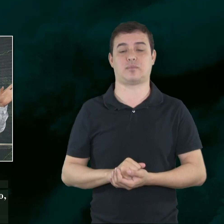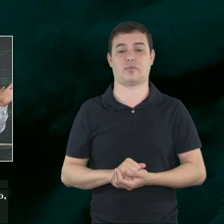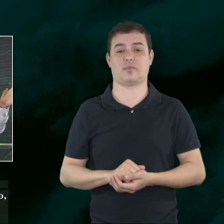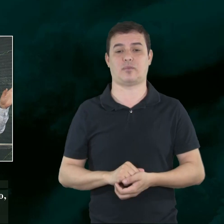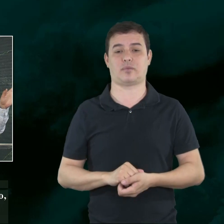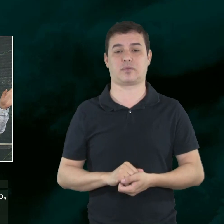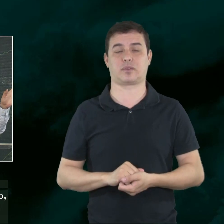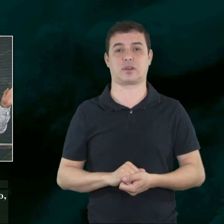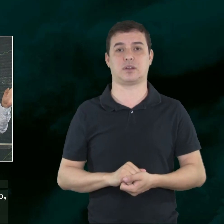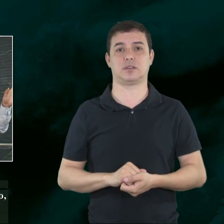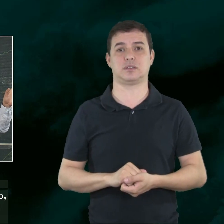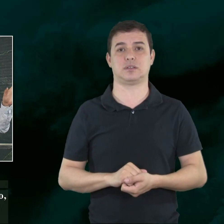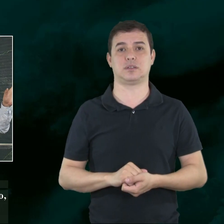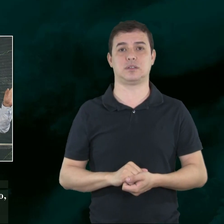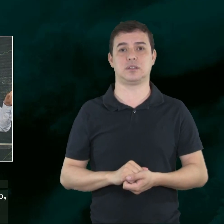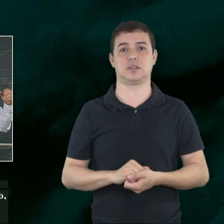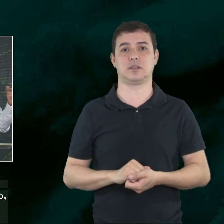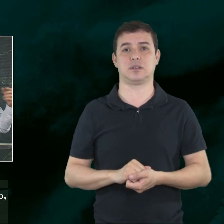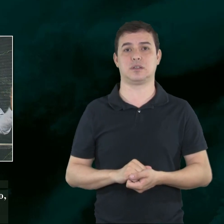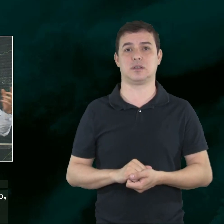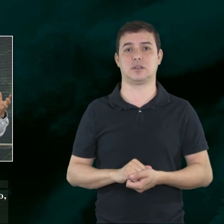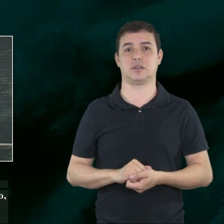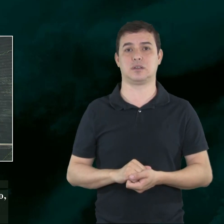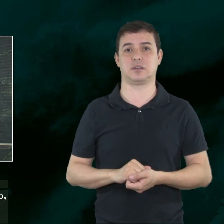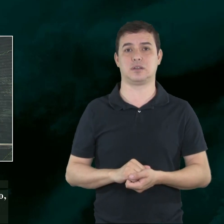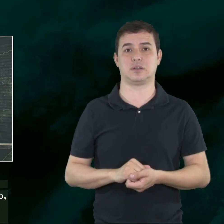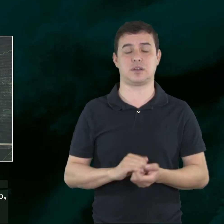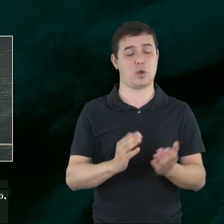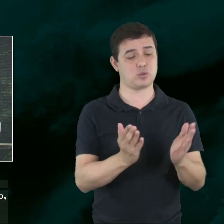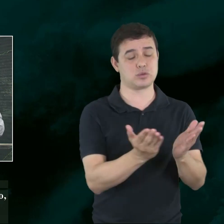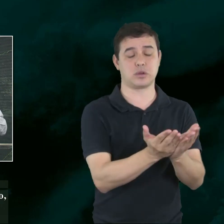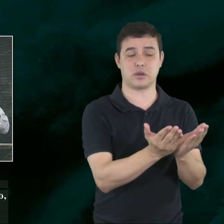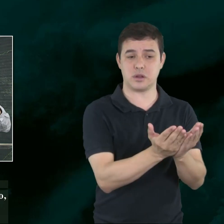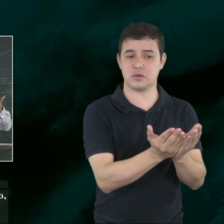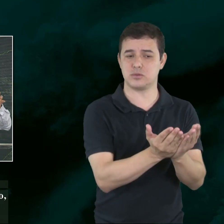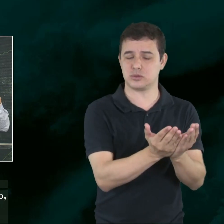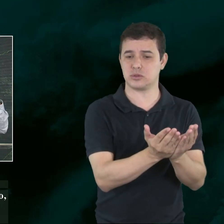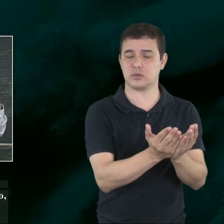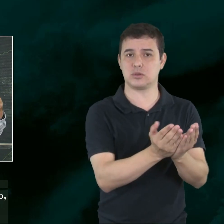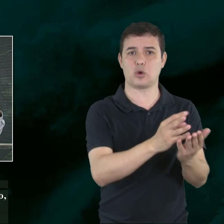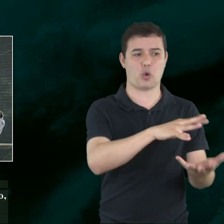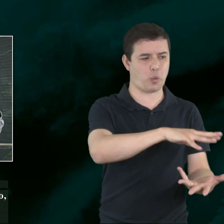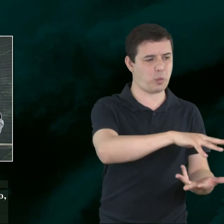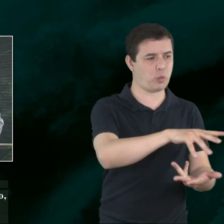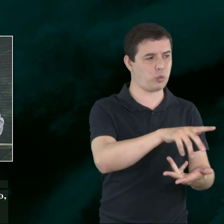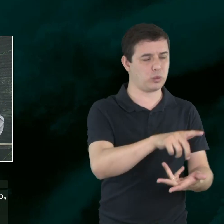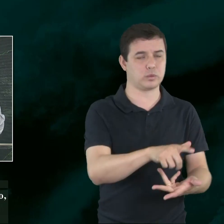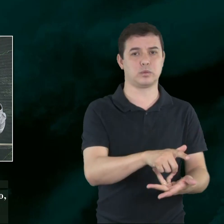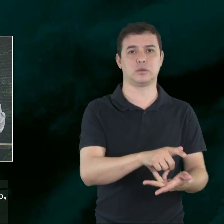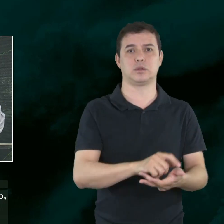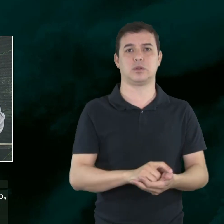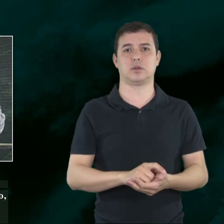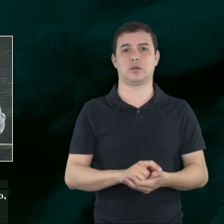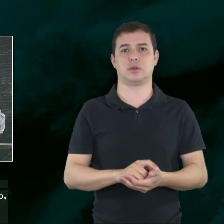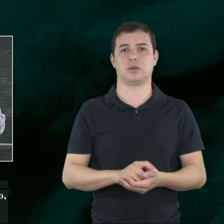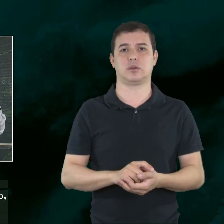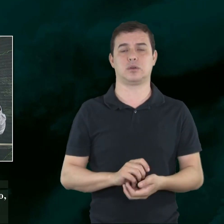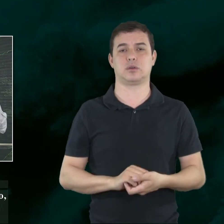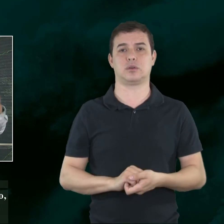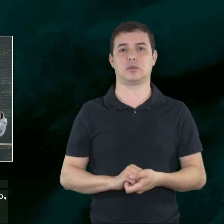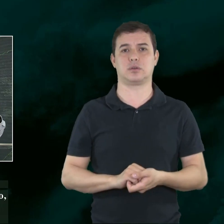ainda que formam o cristianismo, isto é, aqueles que, né, realmente